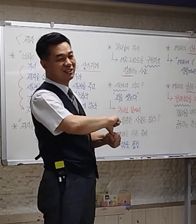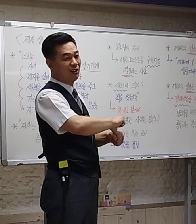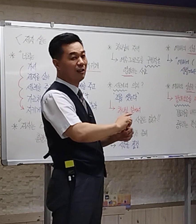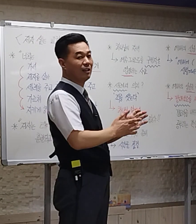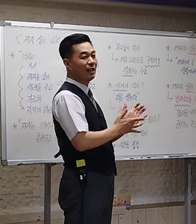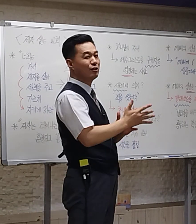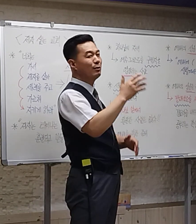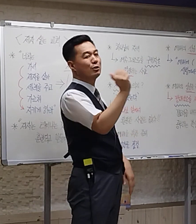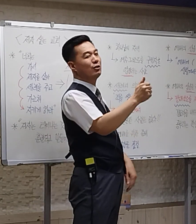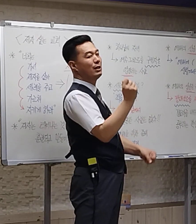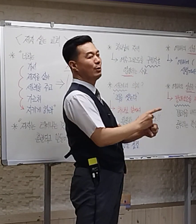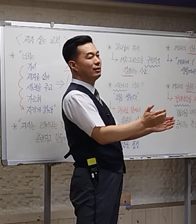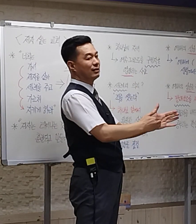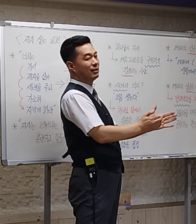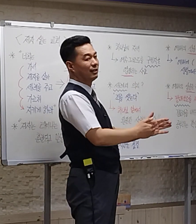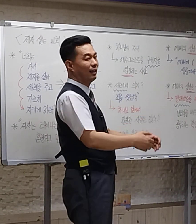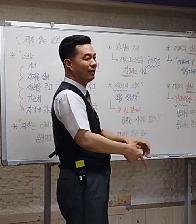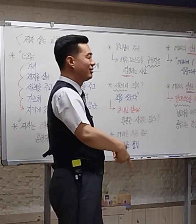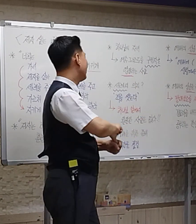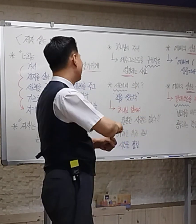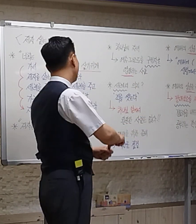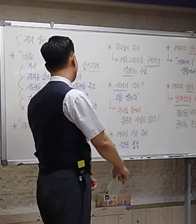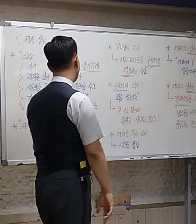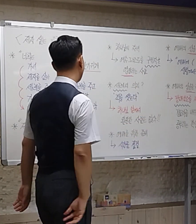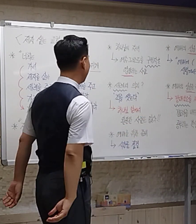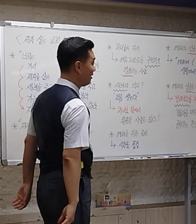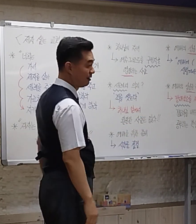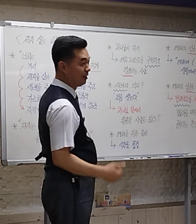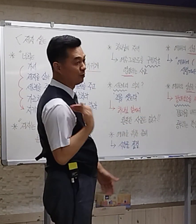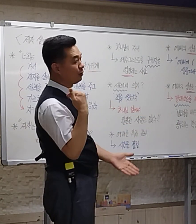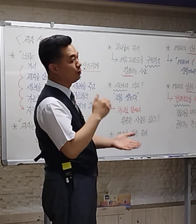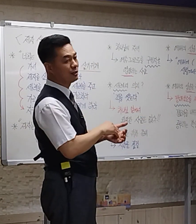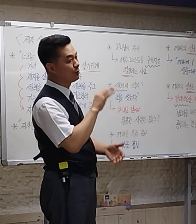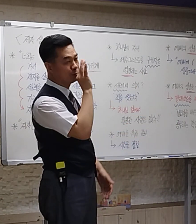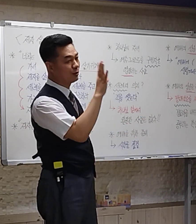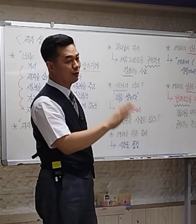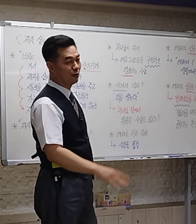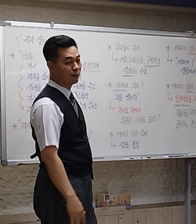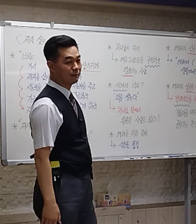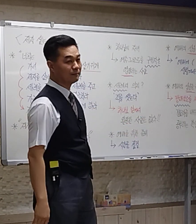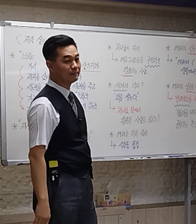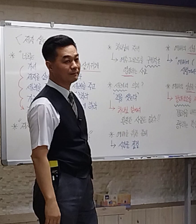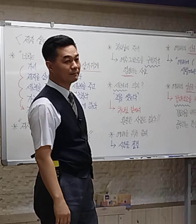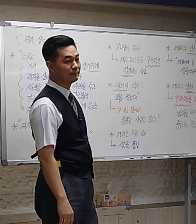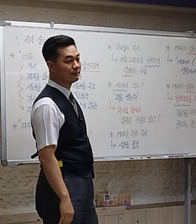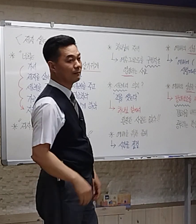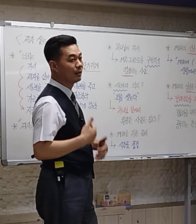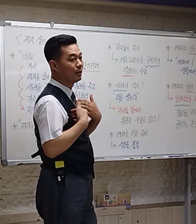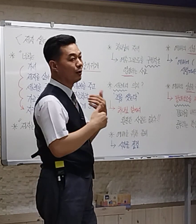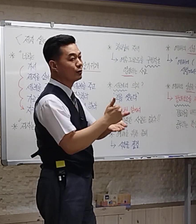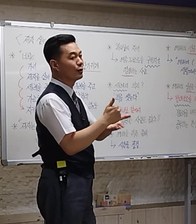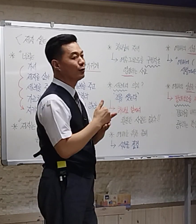늦었어요. 예수님이 주인 이미 끝. 네, 늦었어요. 되돌릴 수 없어요. 영접 기도의